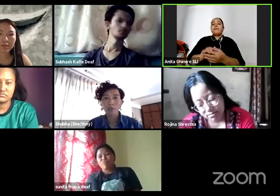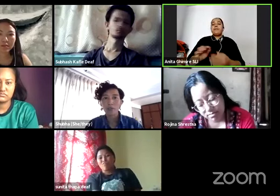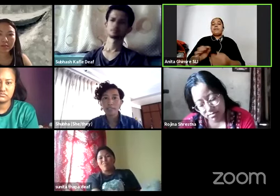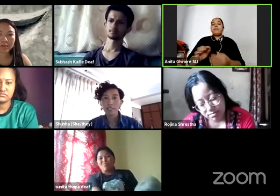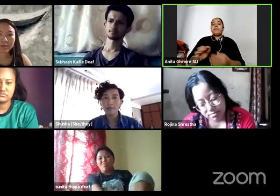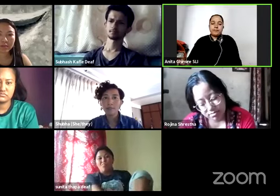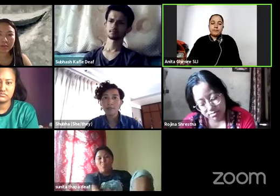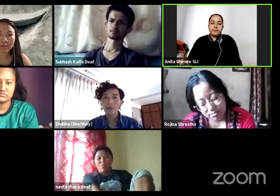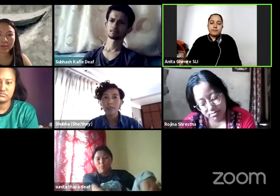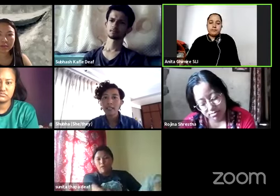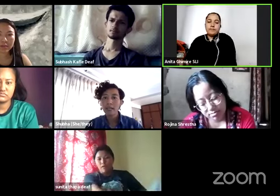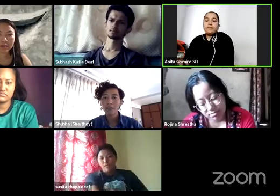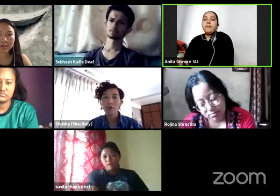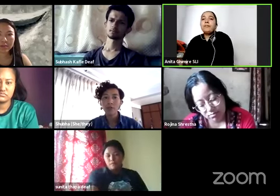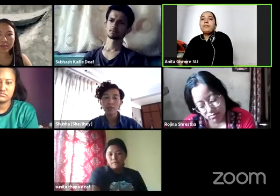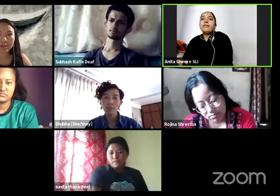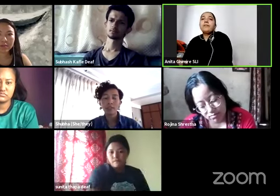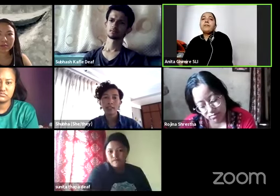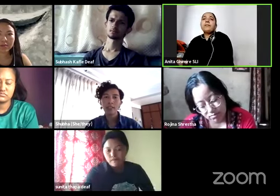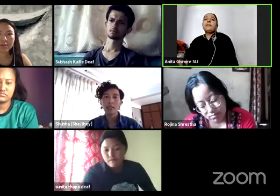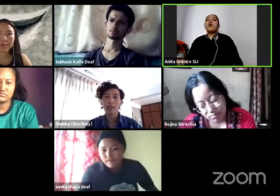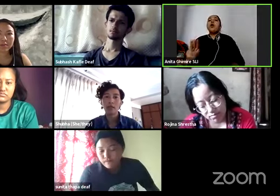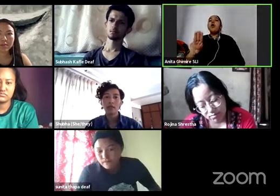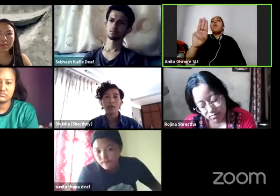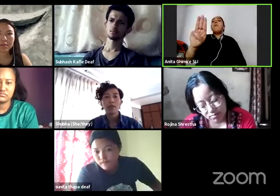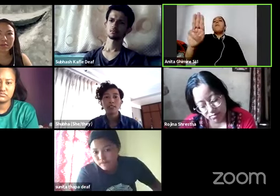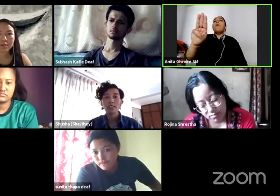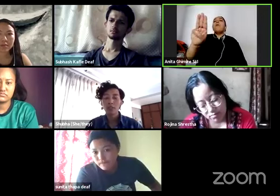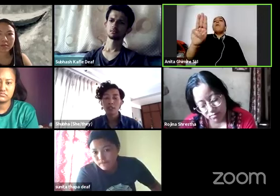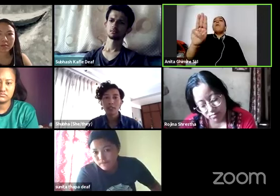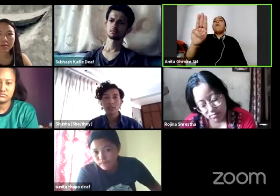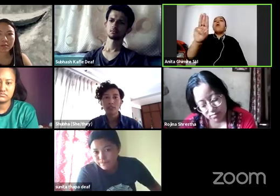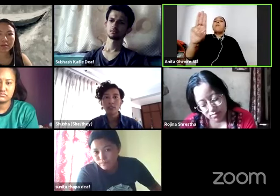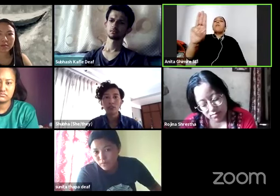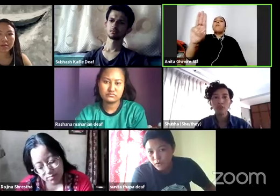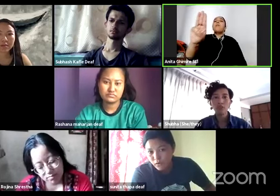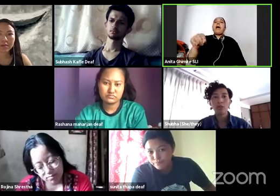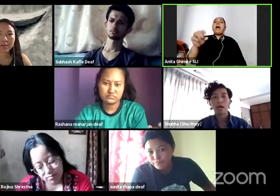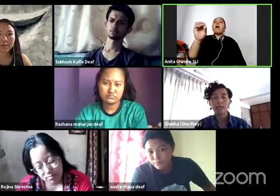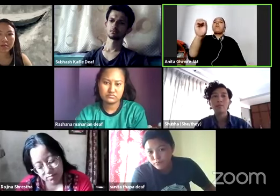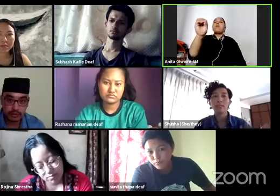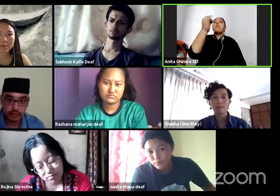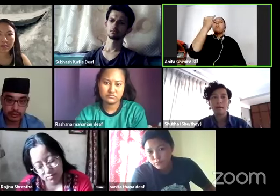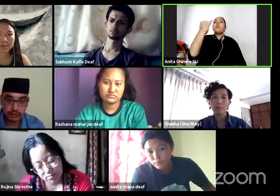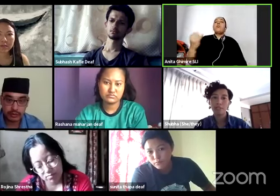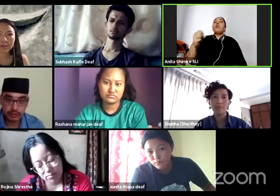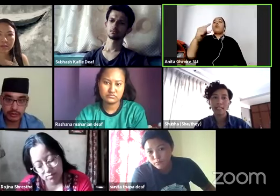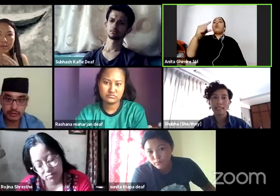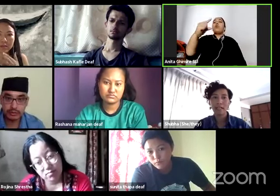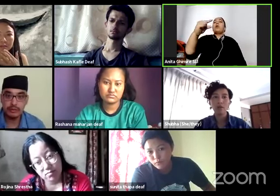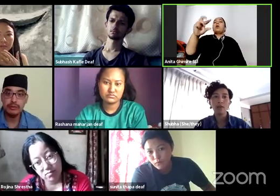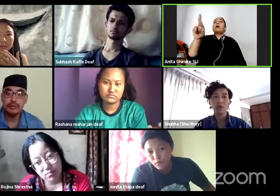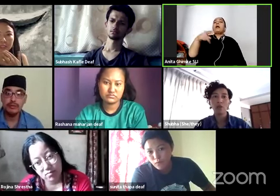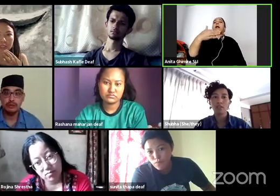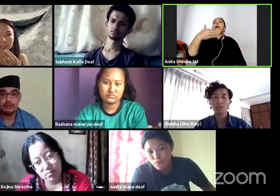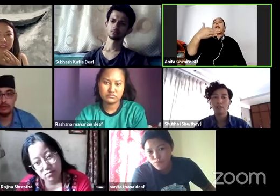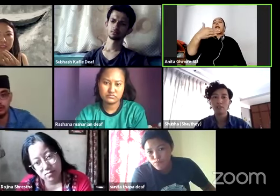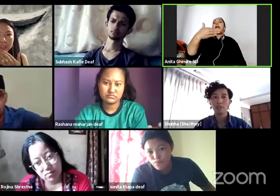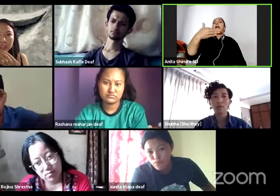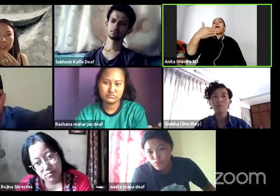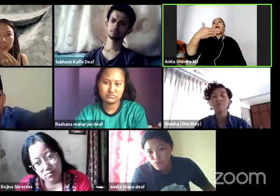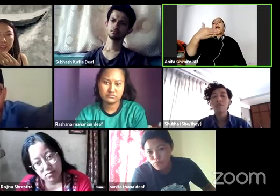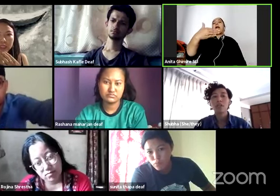ममता पोखरेल। ममता, यो मैले जुन अघि प्रेजेन्ट गरेको रिसर्चको उहाँलाई मैले हामी दुईजना मिलेर लेखा हो, उहाँको अथर